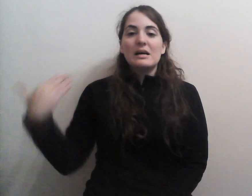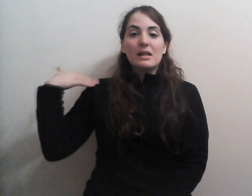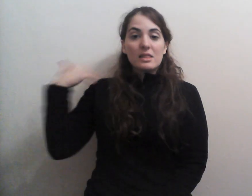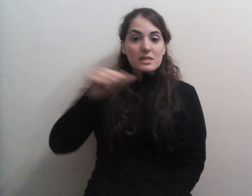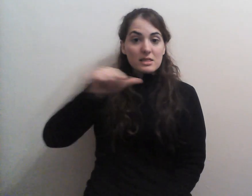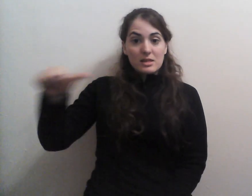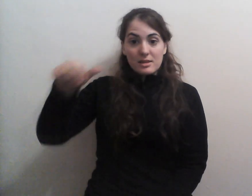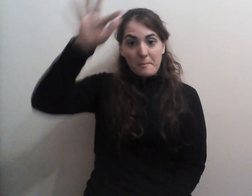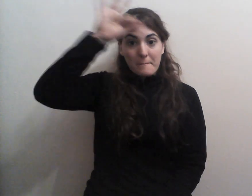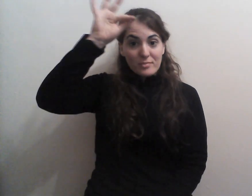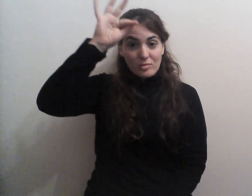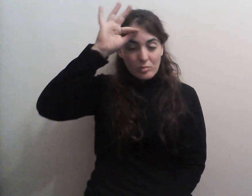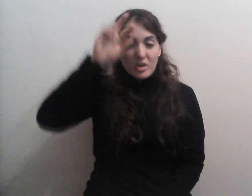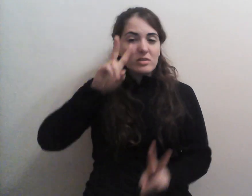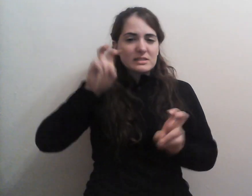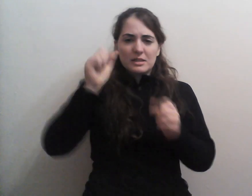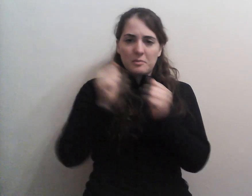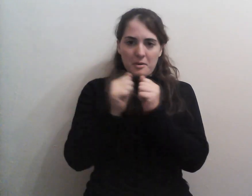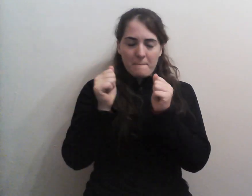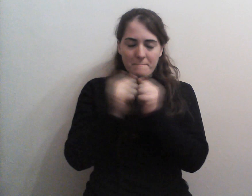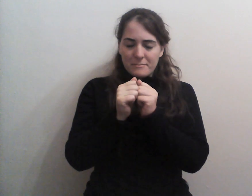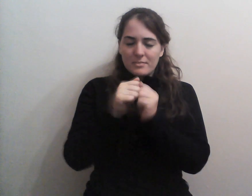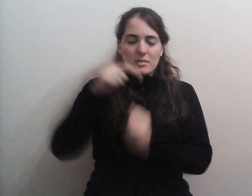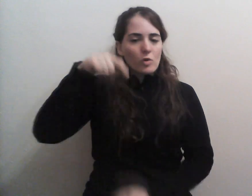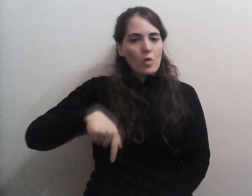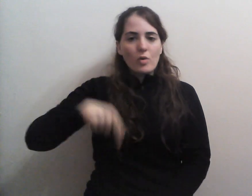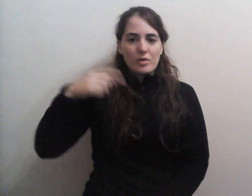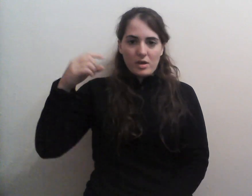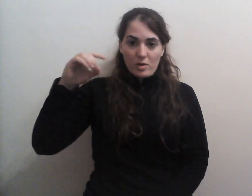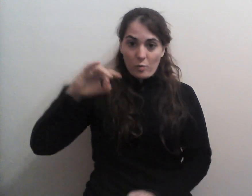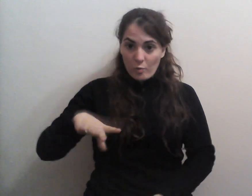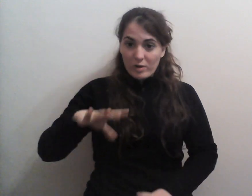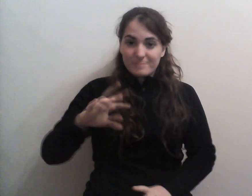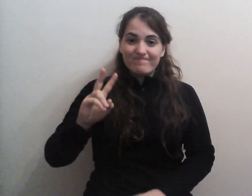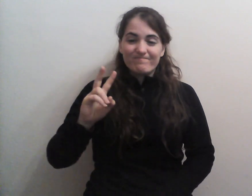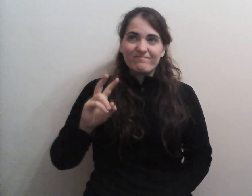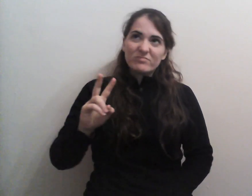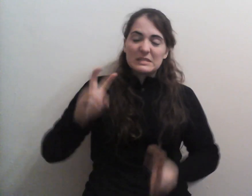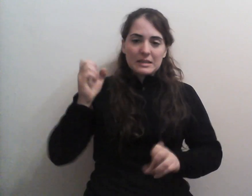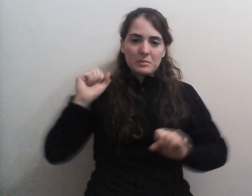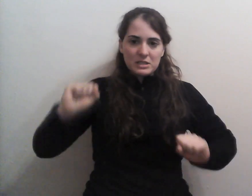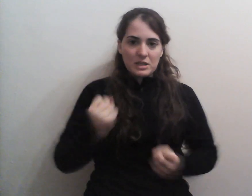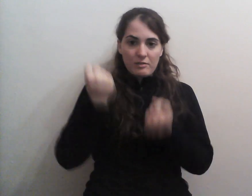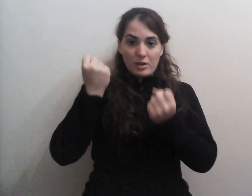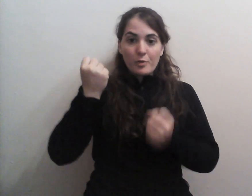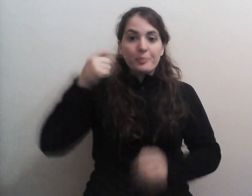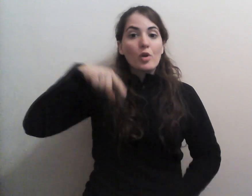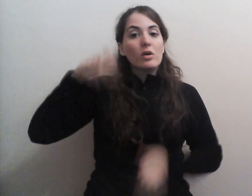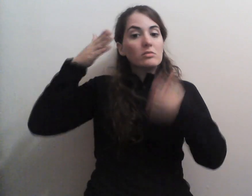queremos seguir esta línea de pensamiento de Pedro tocante la salvación, y hoy vamos a enfocarnos en el versículo 3. Y si está tomando apuntes en esta mañana,